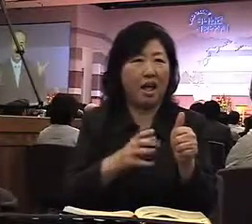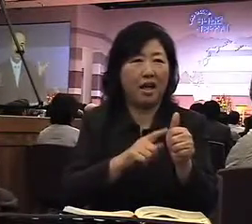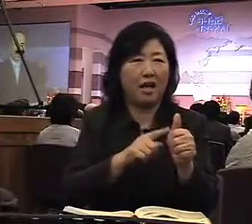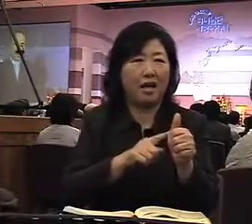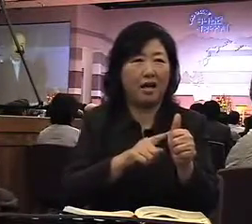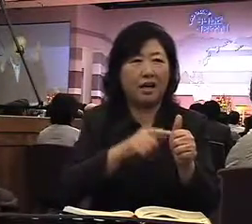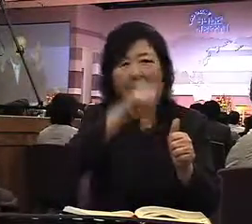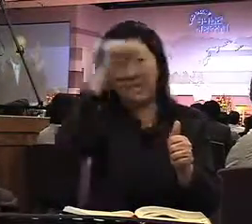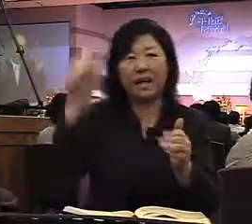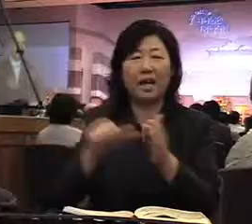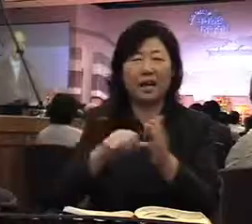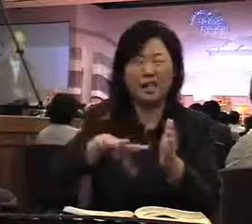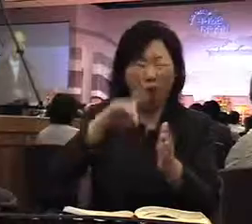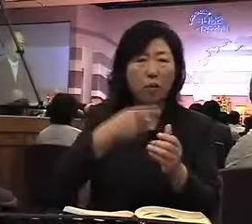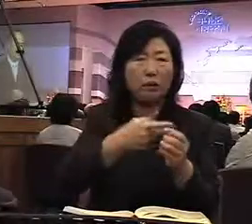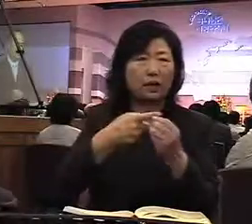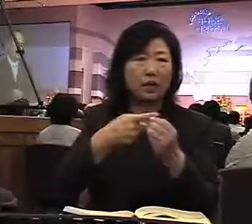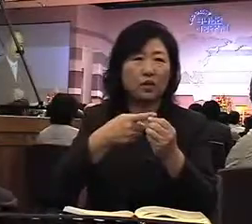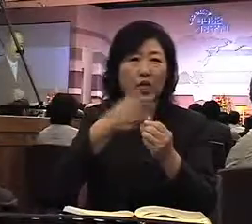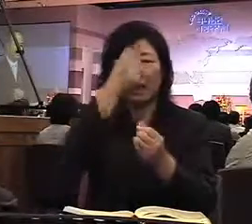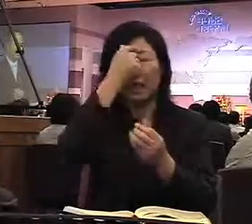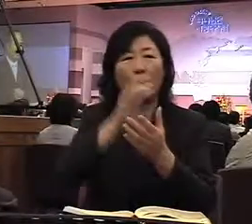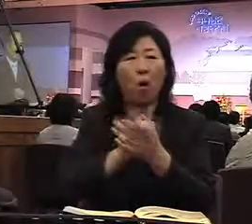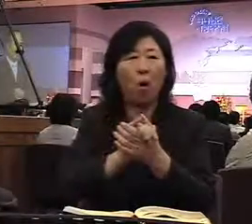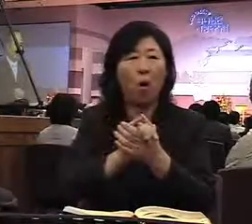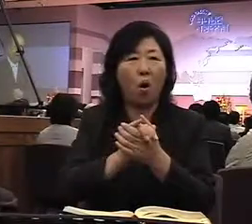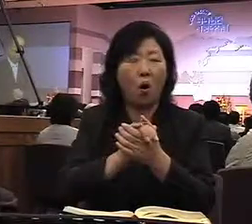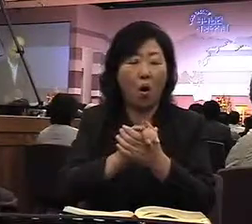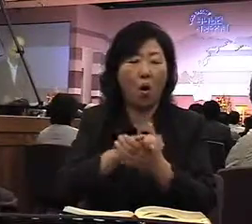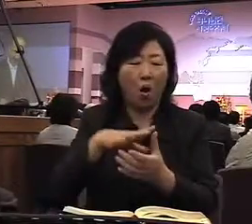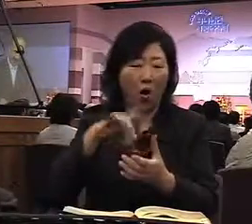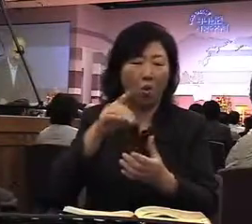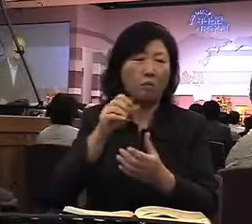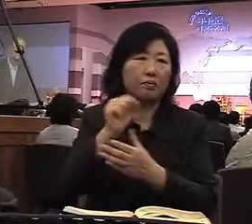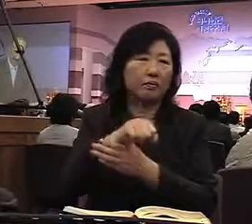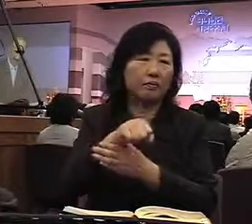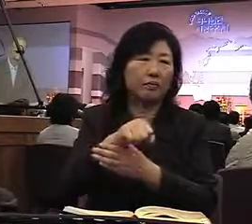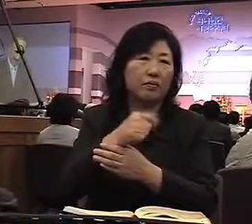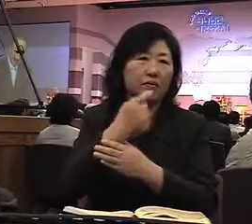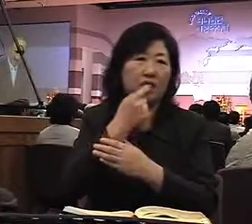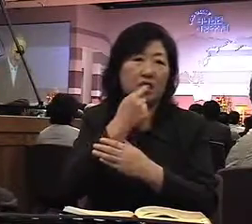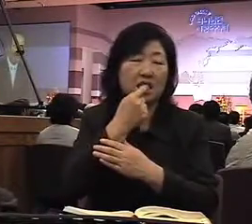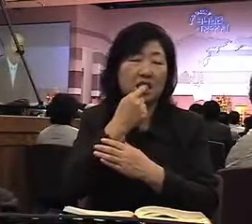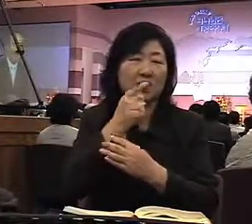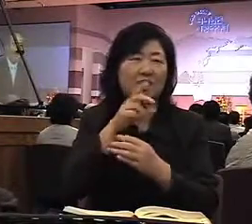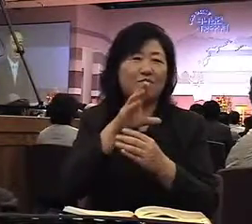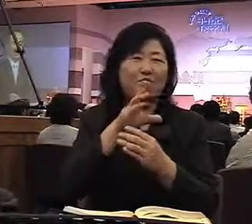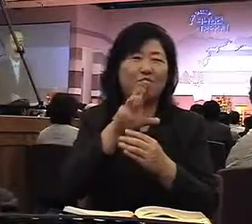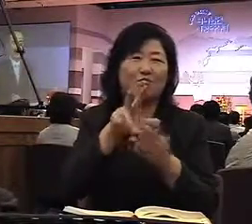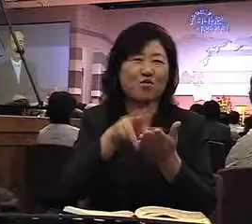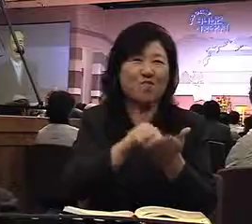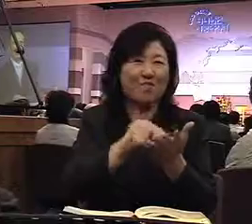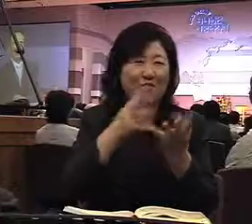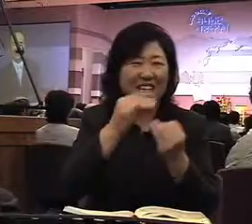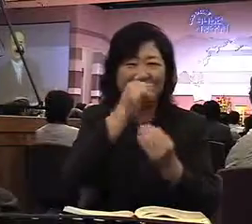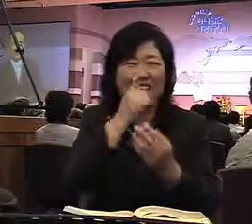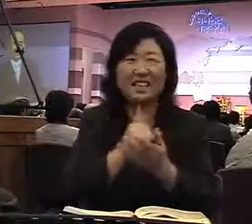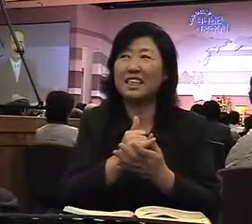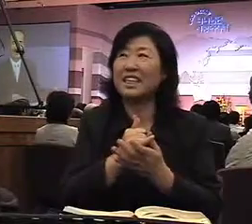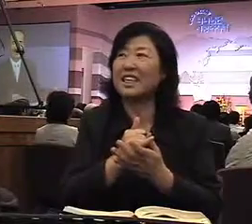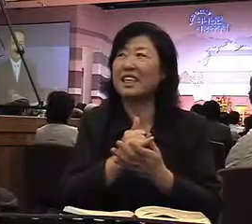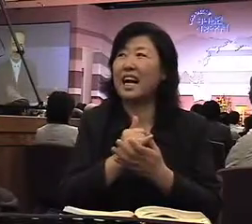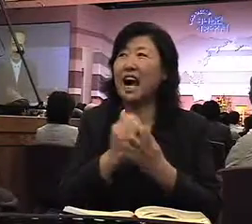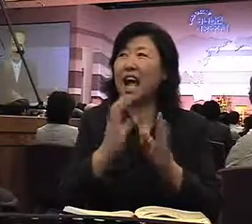생애에 일어난 최초의 기도라고 했어요. 근데 물론 우리 집 아이는 이빨에 문제가 많이 있었습니다. 우리 집